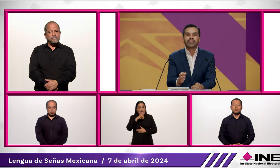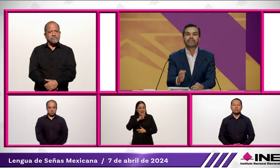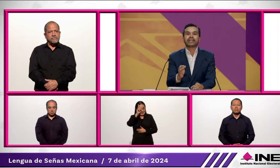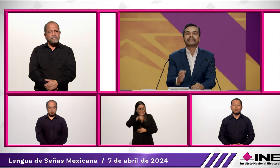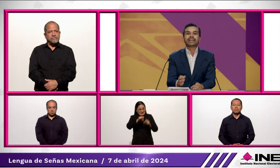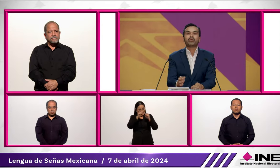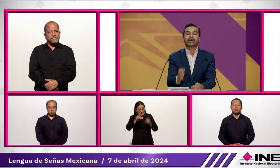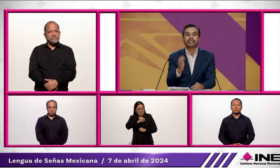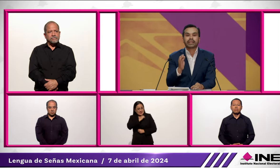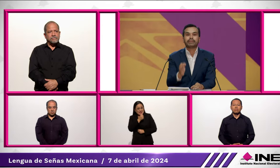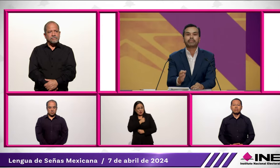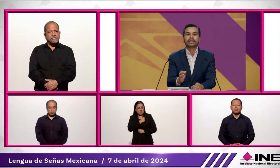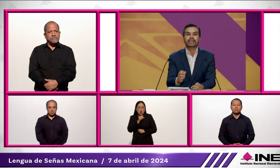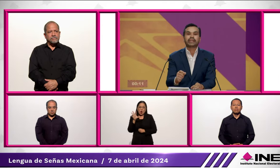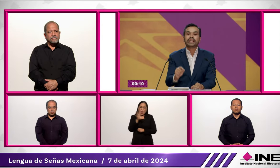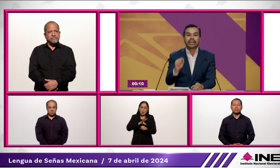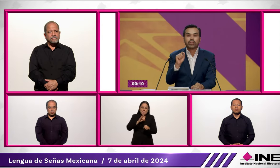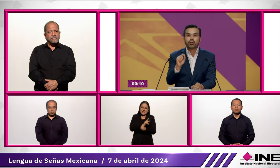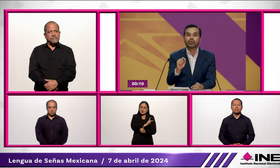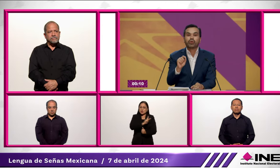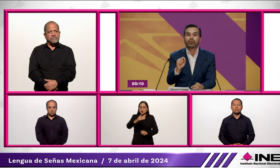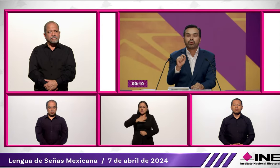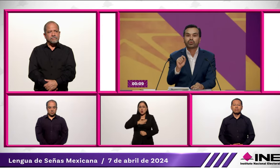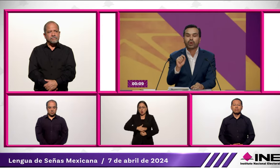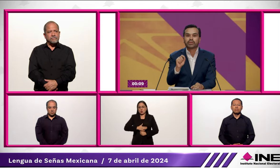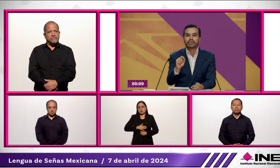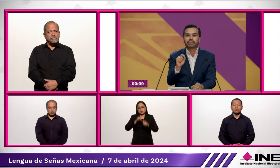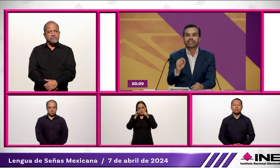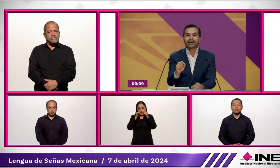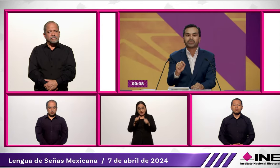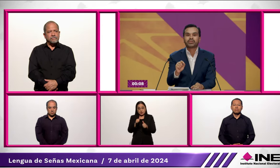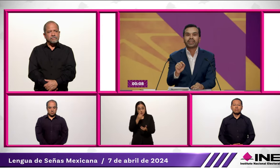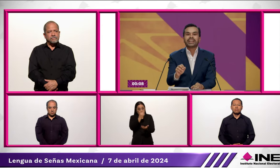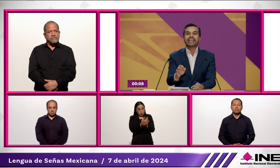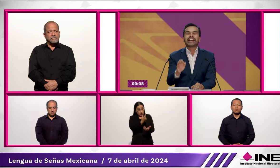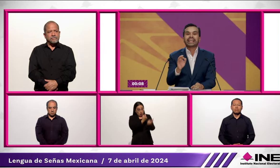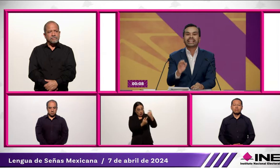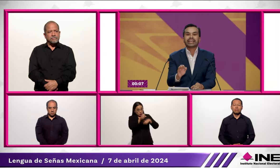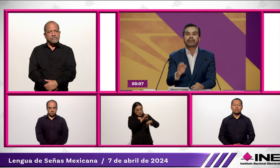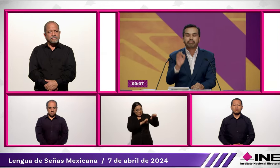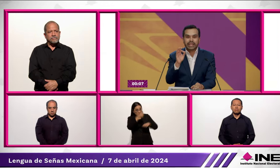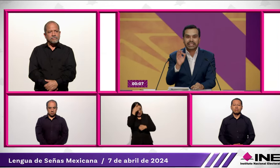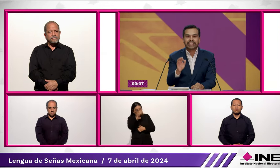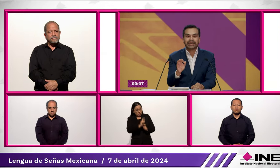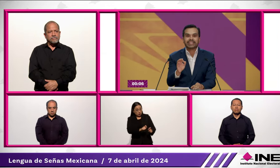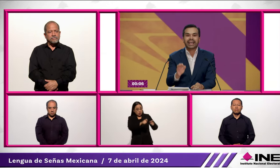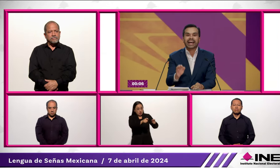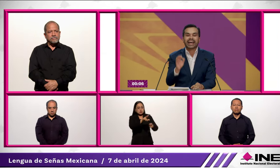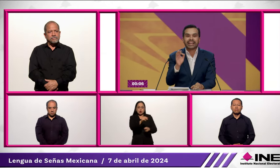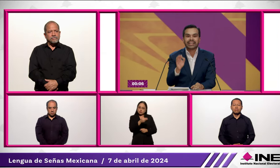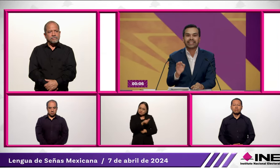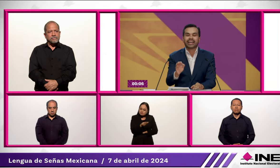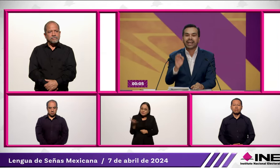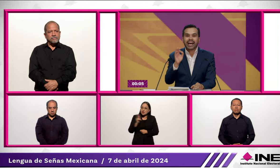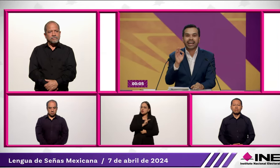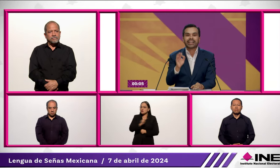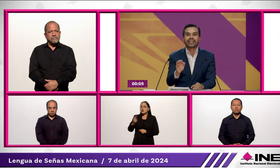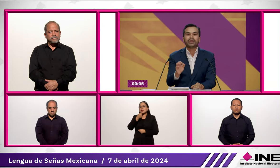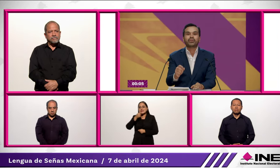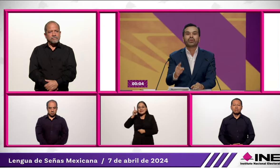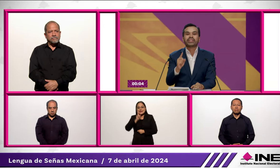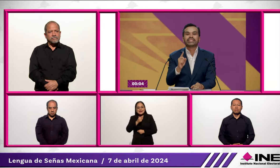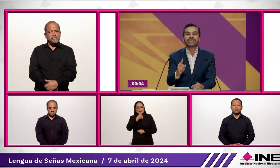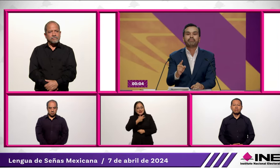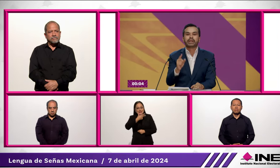universal, financiado equitativamente y no solo con unos cuantos empresarios, y que le dé medicinas a cada niña, a